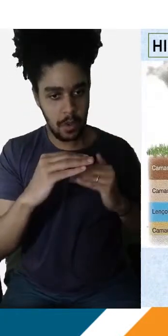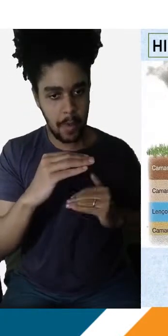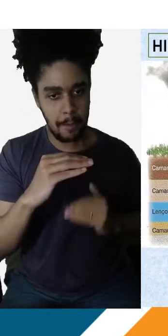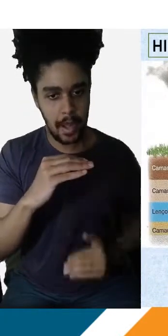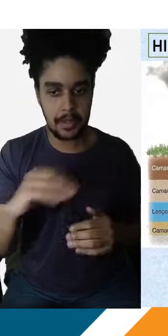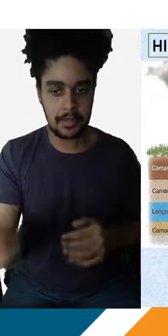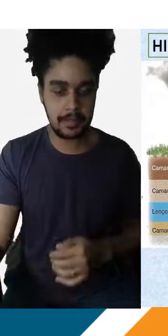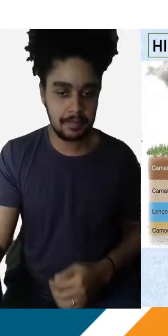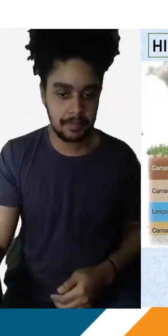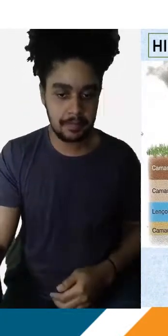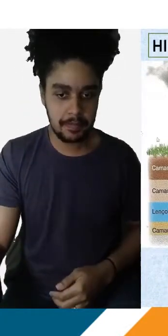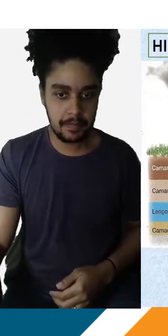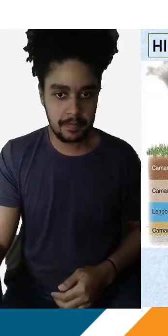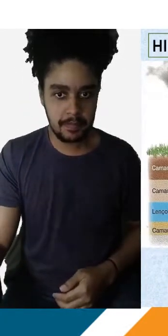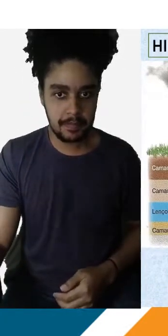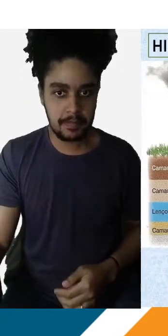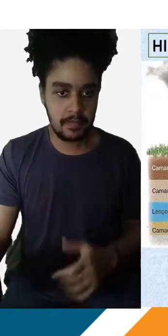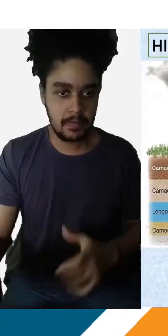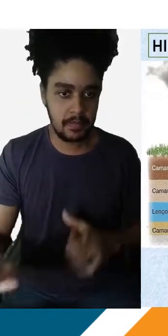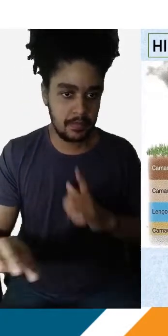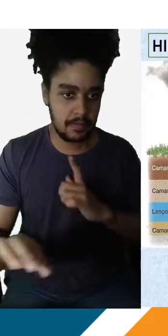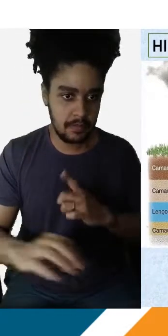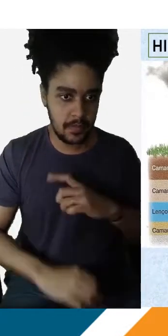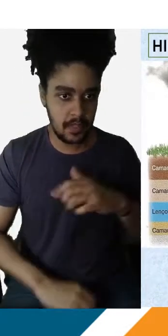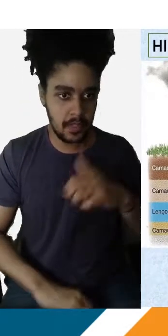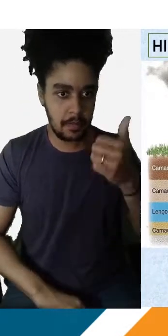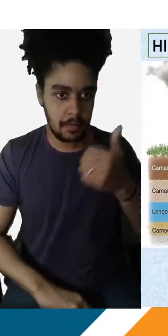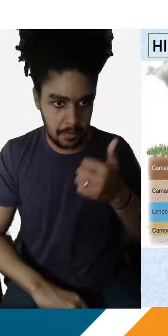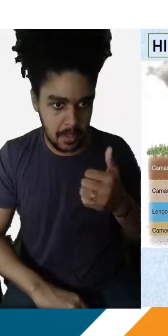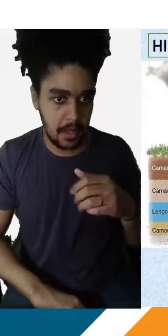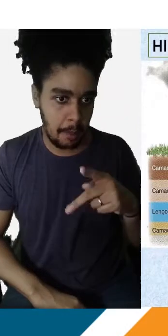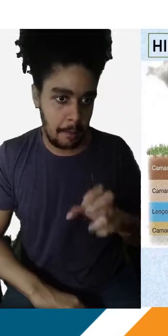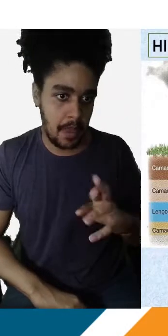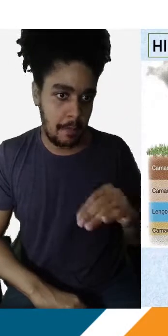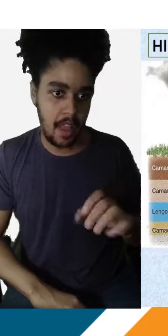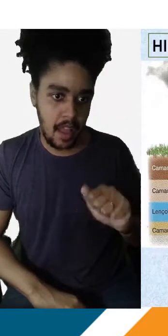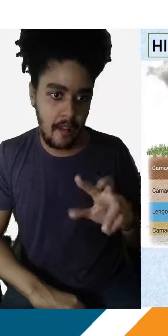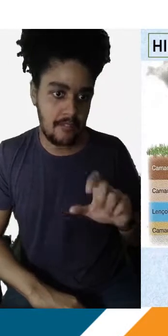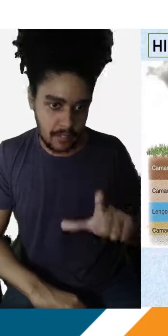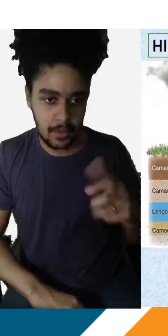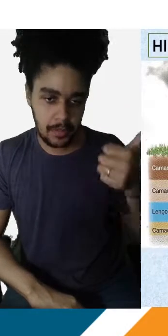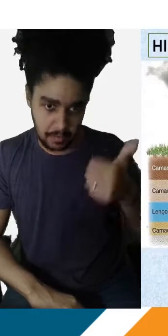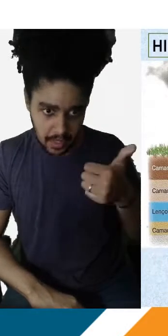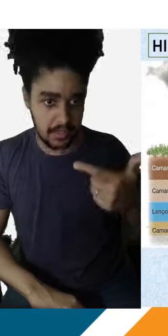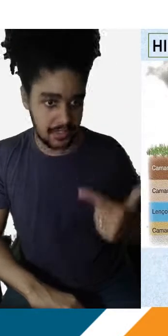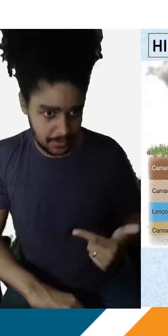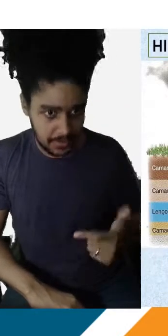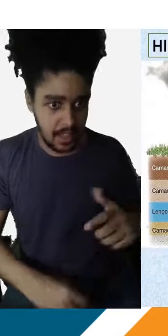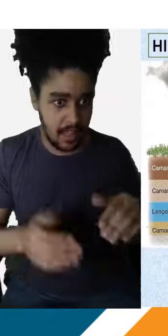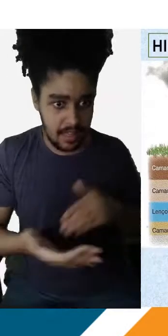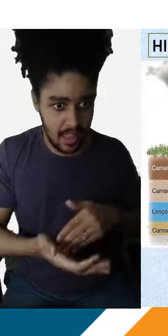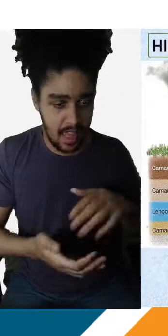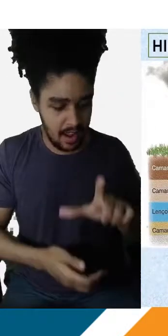permeáveis, que nós podemos perceber aqui. A primeira camada permeável, mais orgânica, a segunda, até que formam